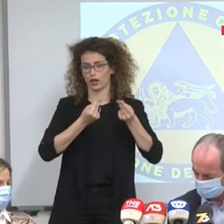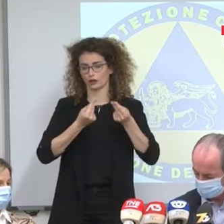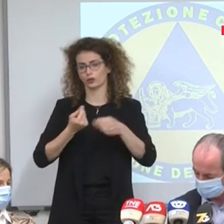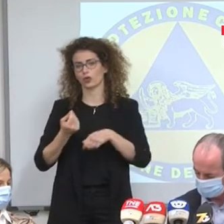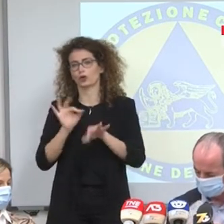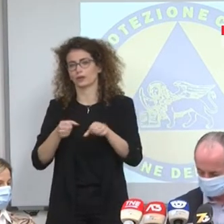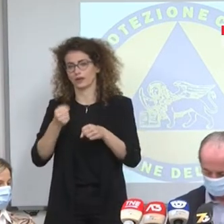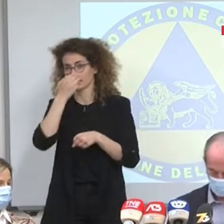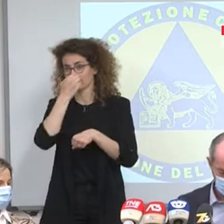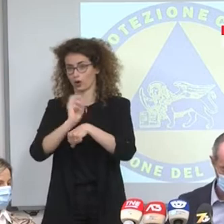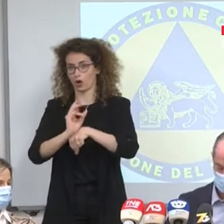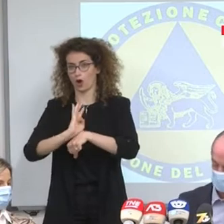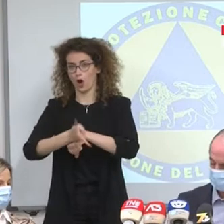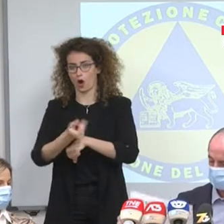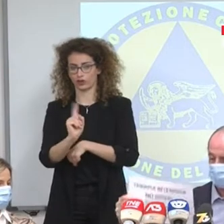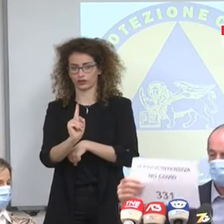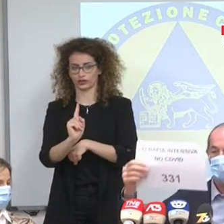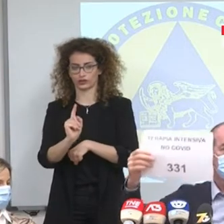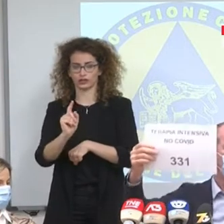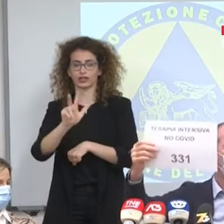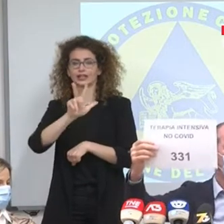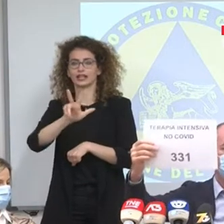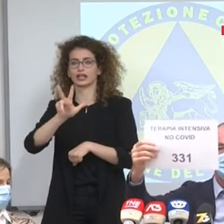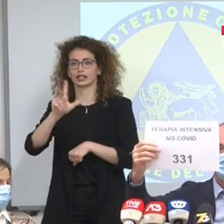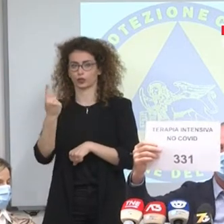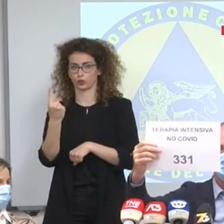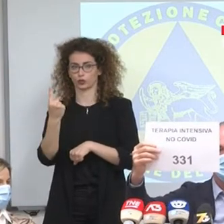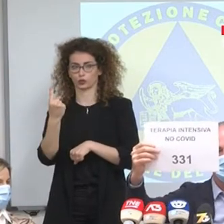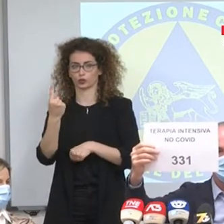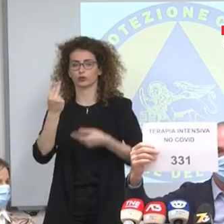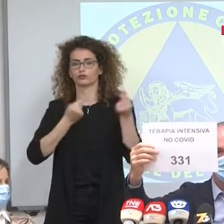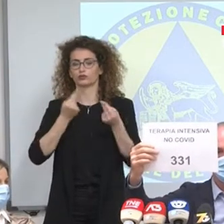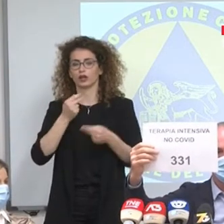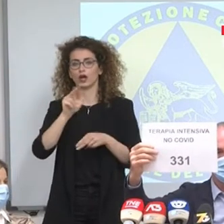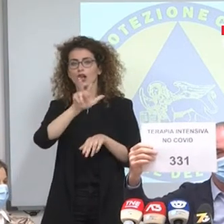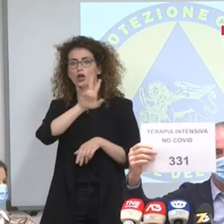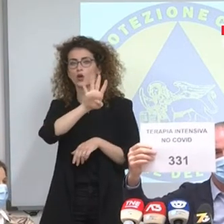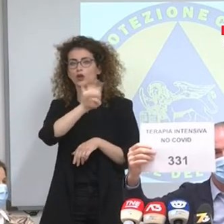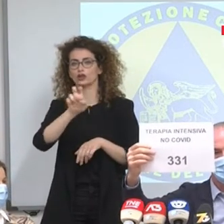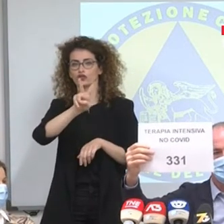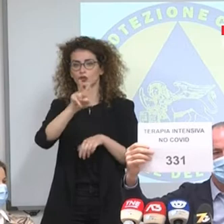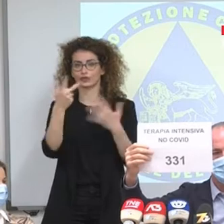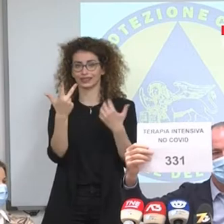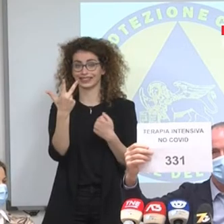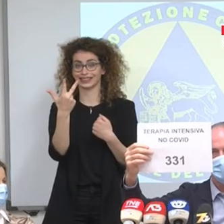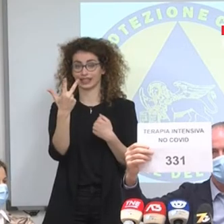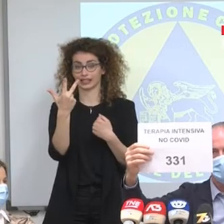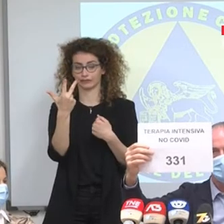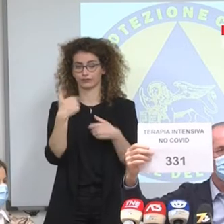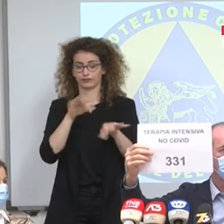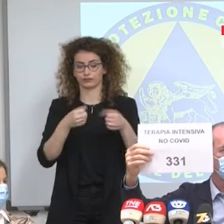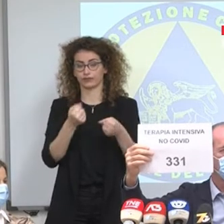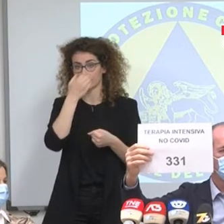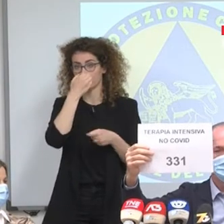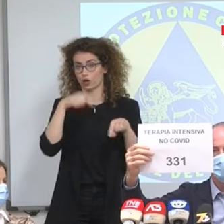non Covid, che sono 331, fanno 423 in totale le terapie intensive allestite